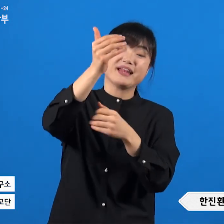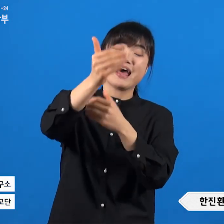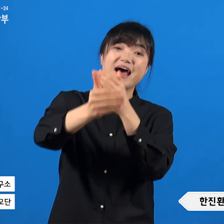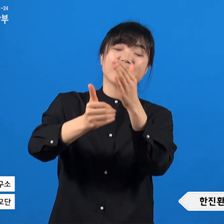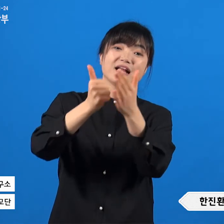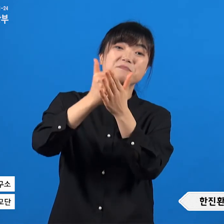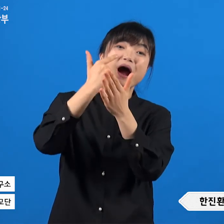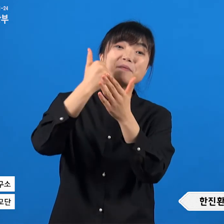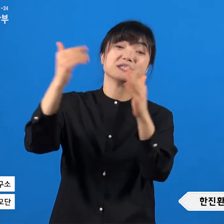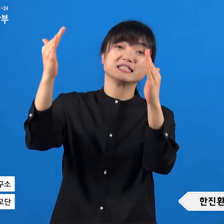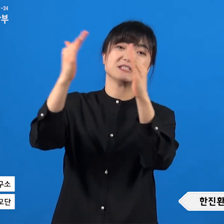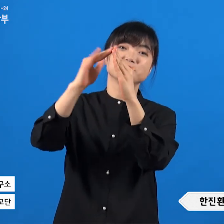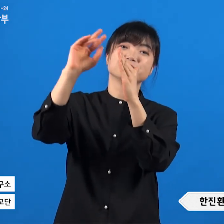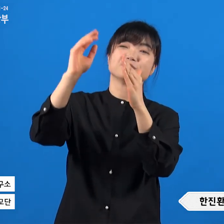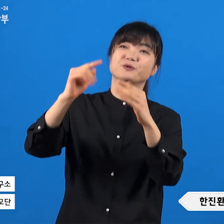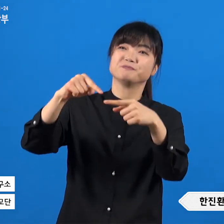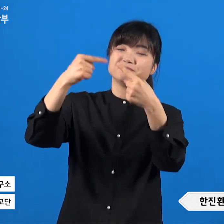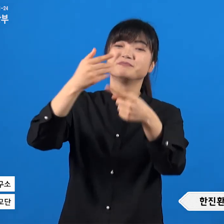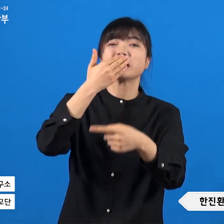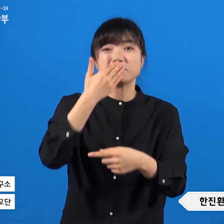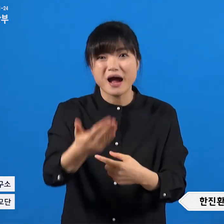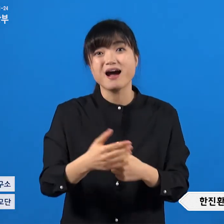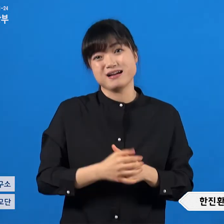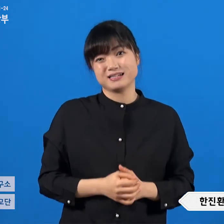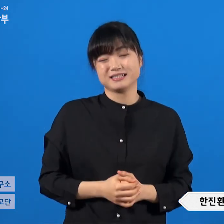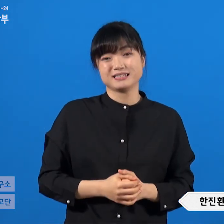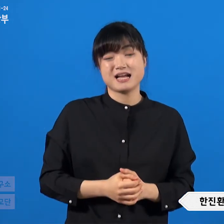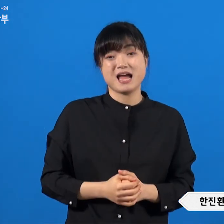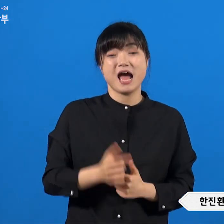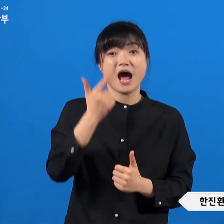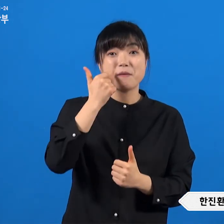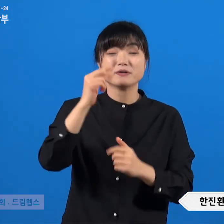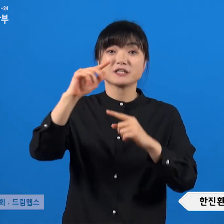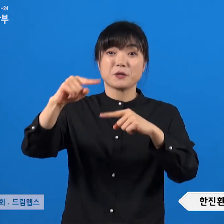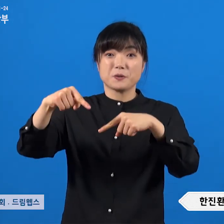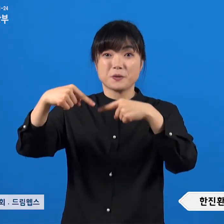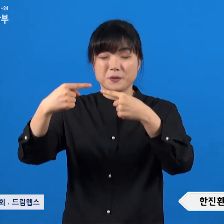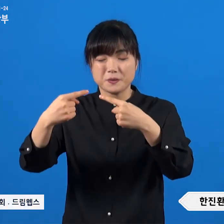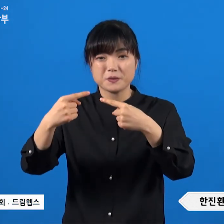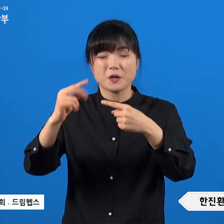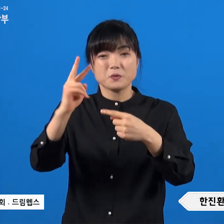천국으로도 돌아갈 수 있습니다. 아버지께 돌아가서 이 회복의